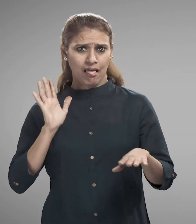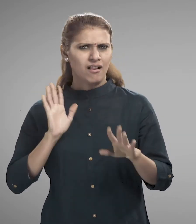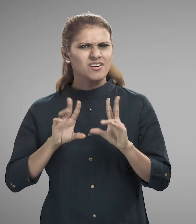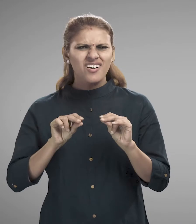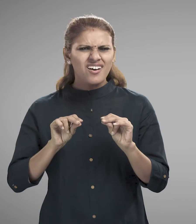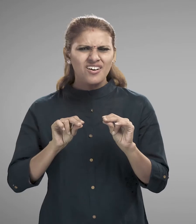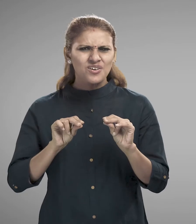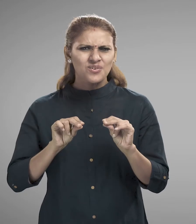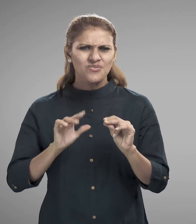अशुद्ध